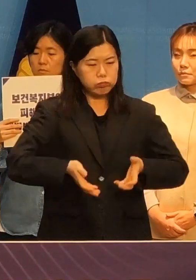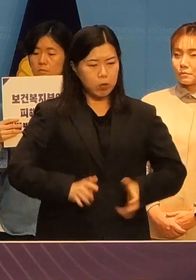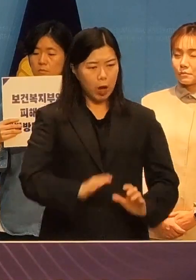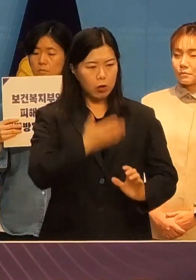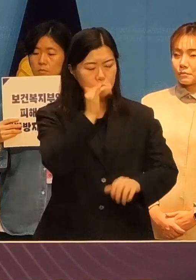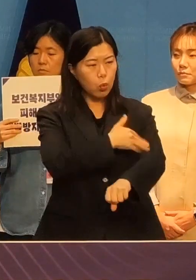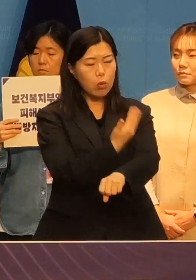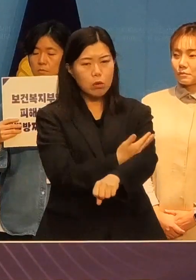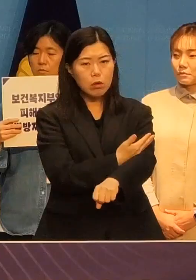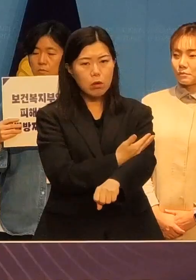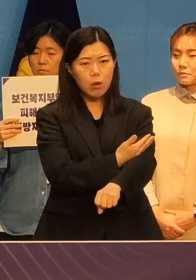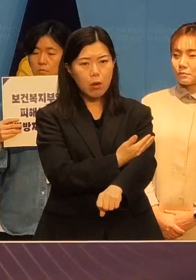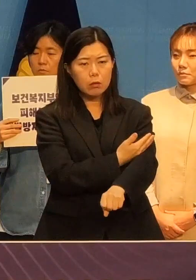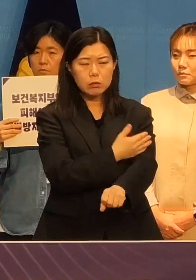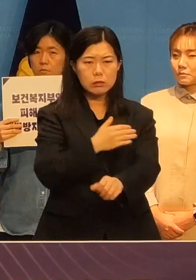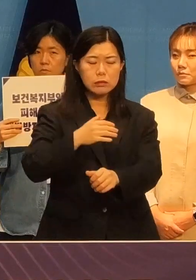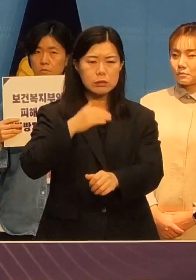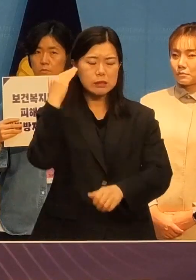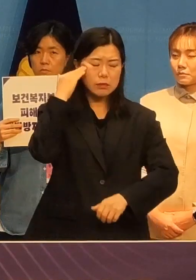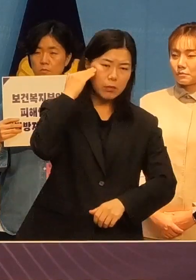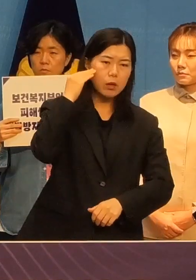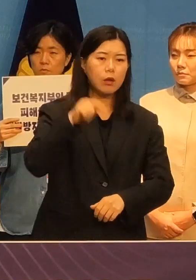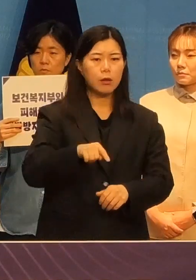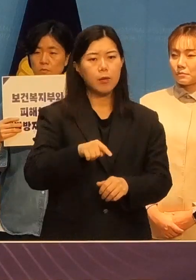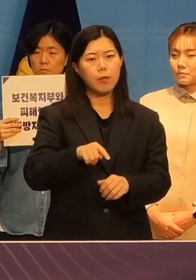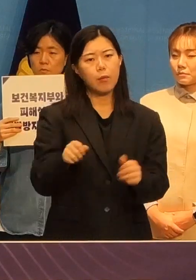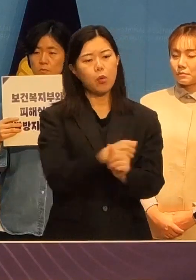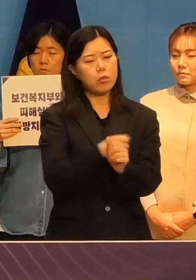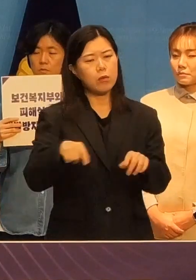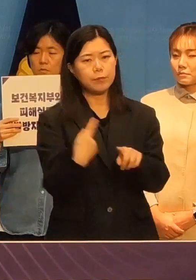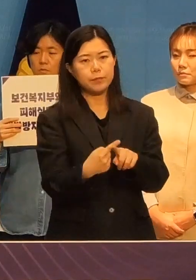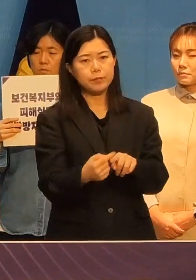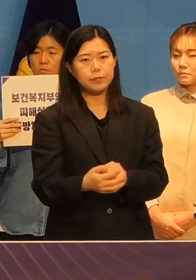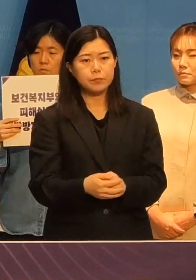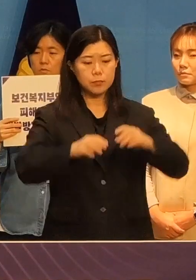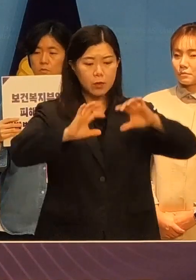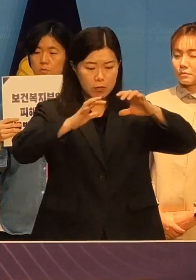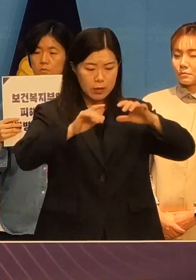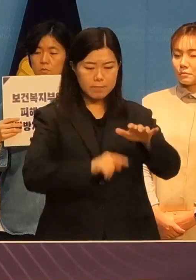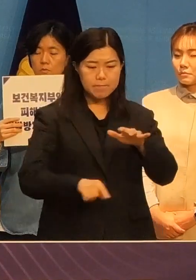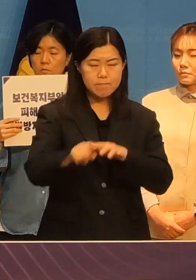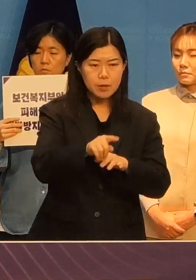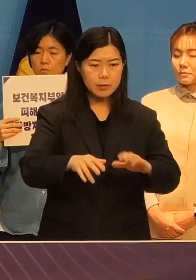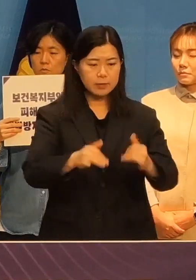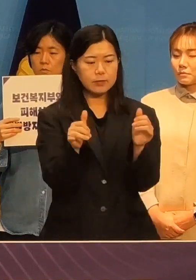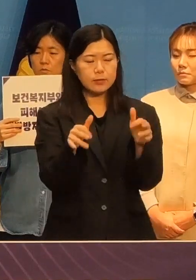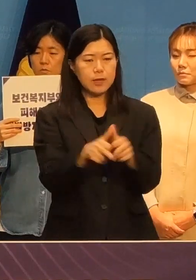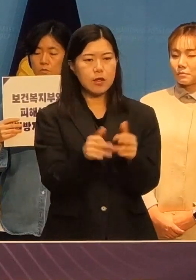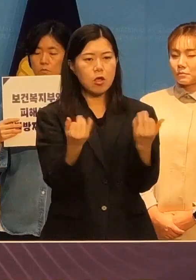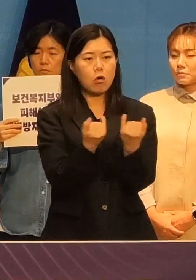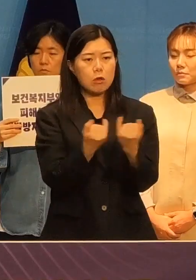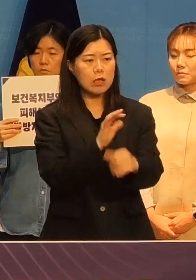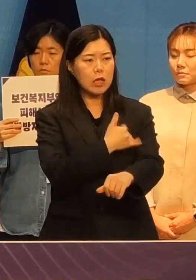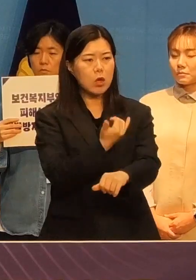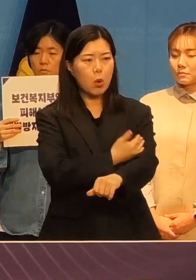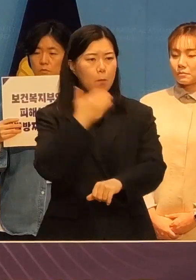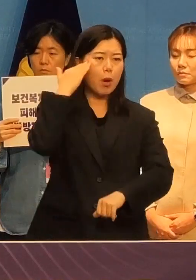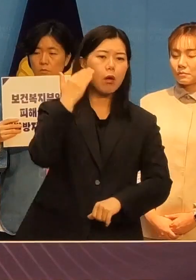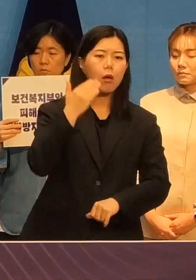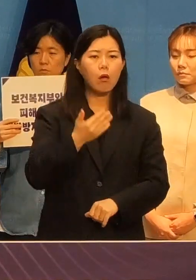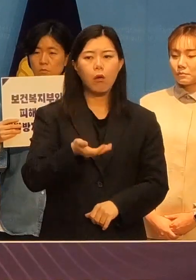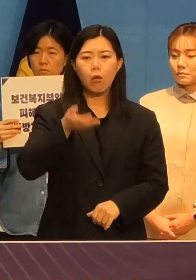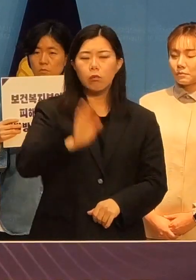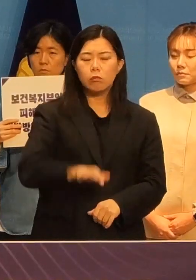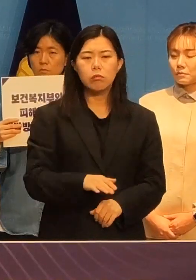침해한 것은 폭력입니다. 국가가 나서서 장애여성의 인권을 위협하는데 도대체